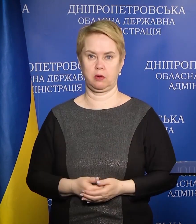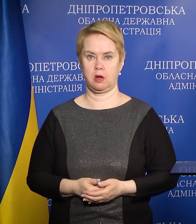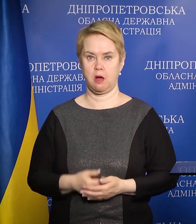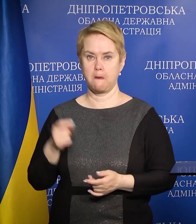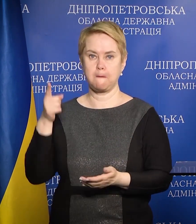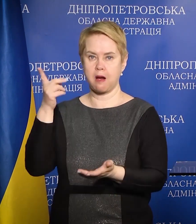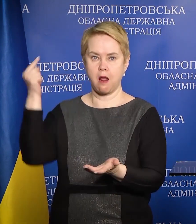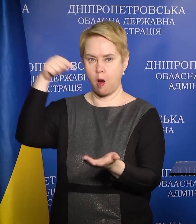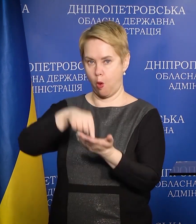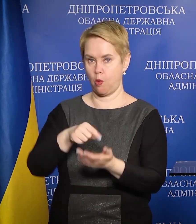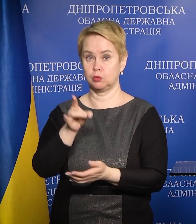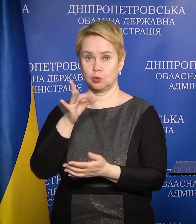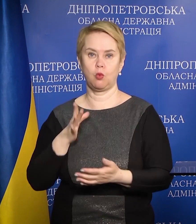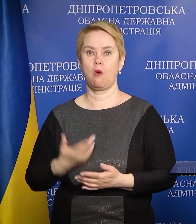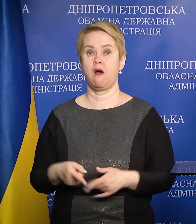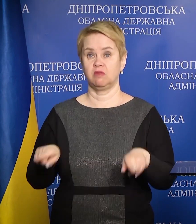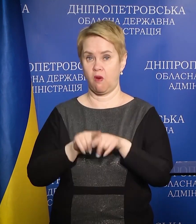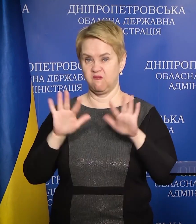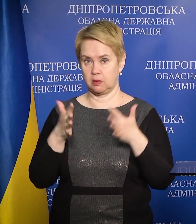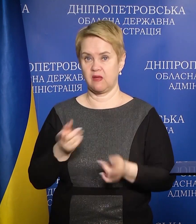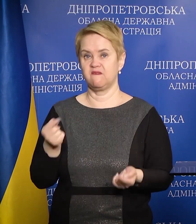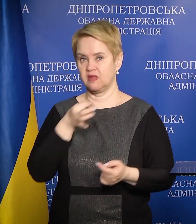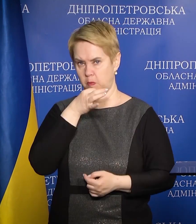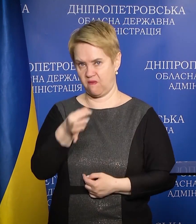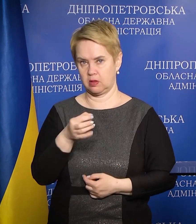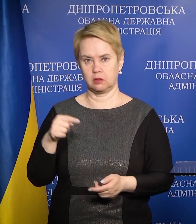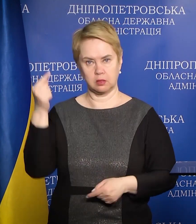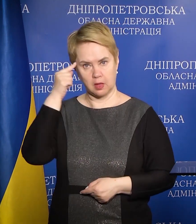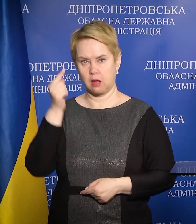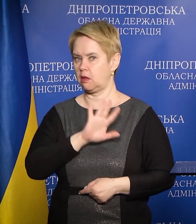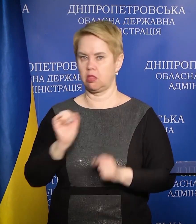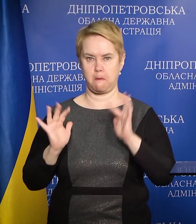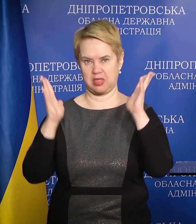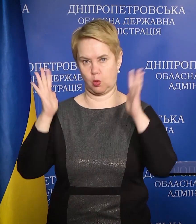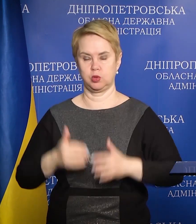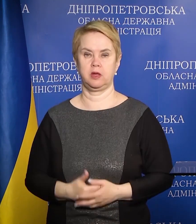прильоту. У будь-якому випадку дійте відповідально та не панікуйте.